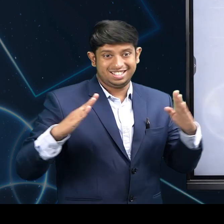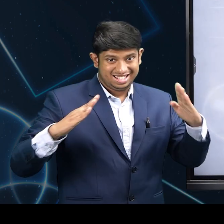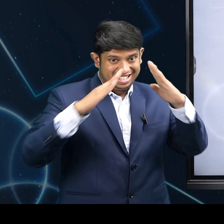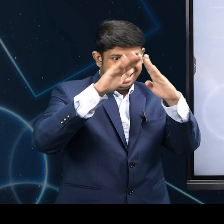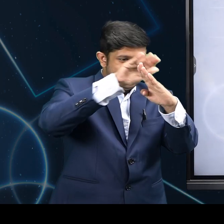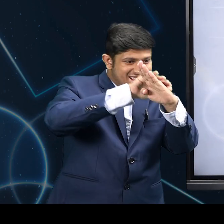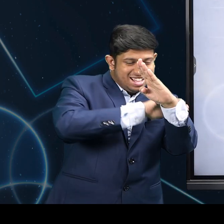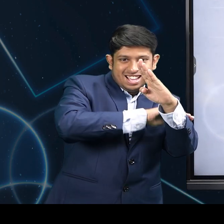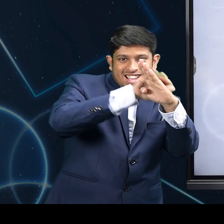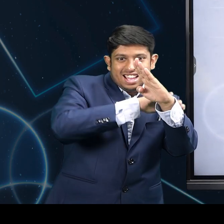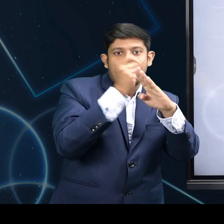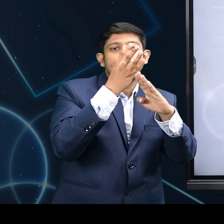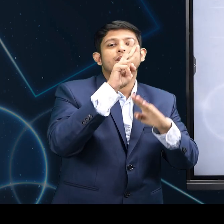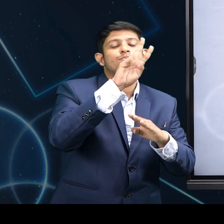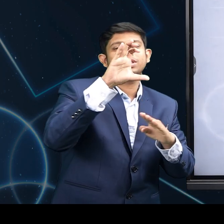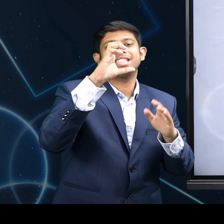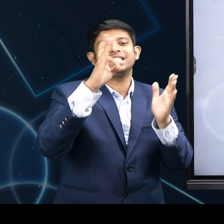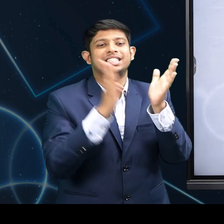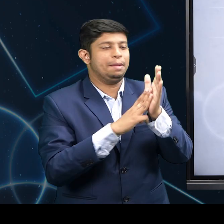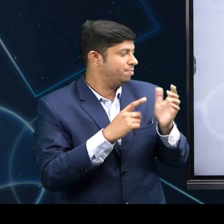ಕೋನ್ನ ಓರೆ ಎತ್ತರ is equal to 25 ಸೆಂಟಿಮೀಟರ್.